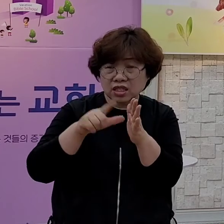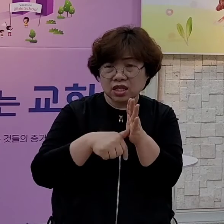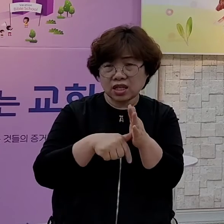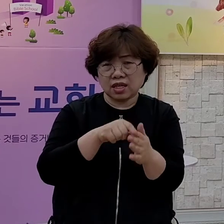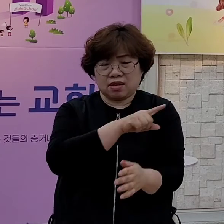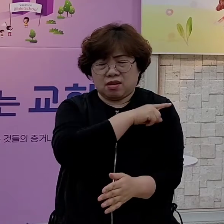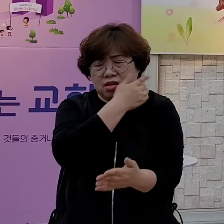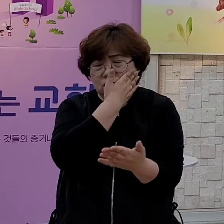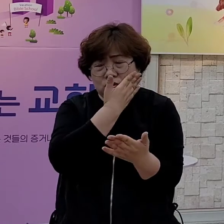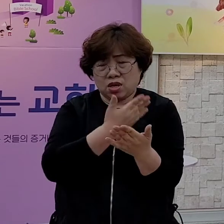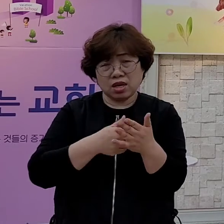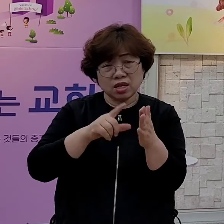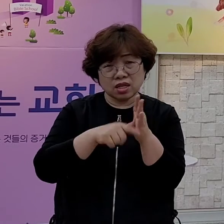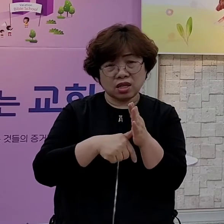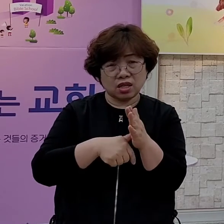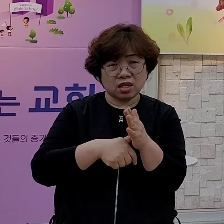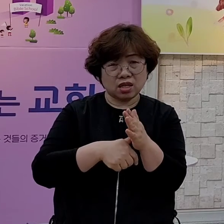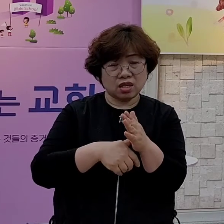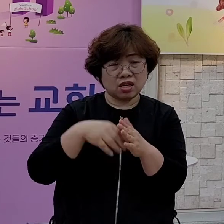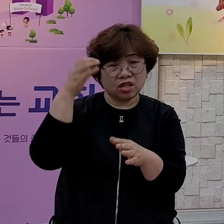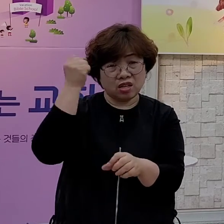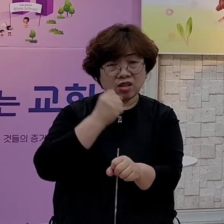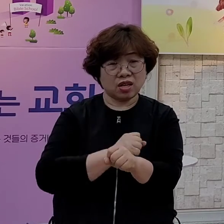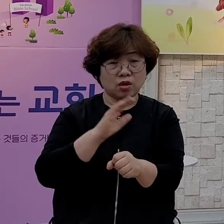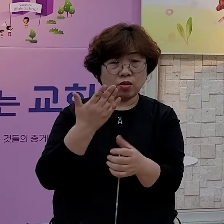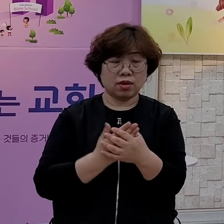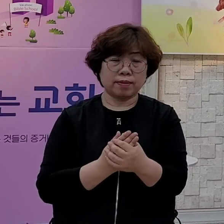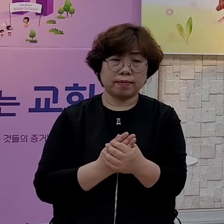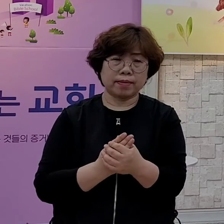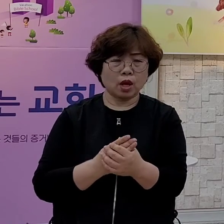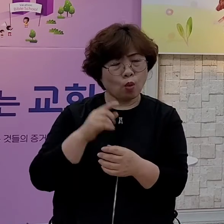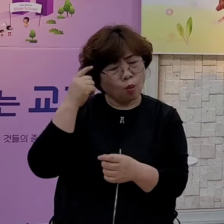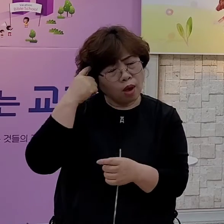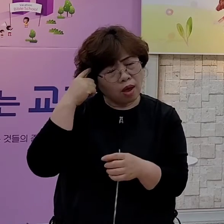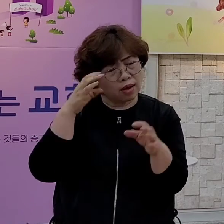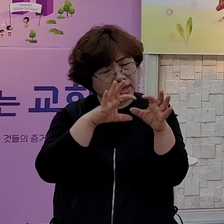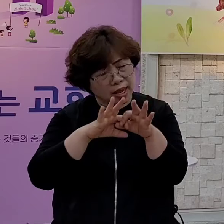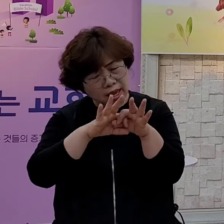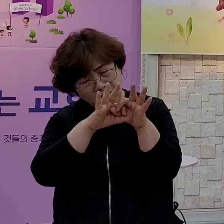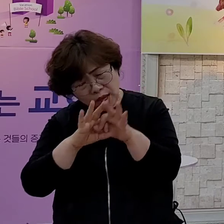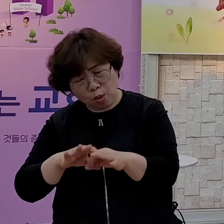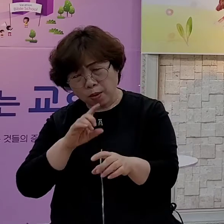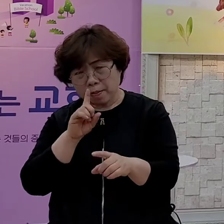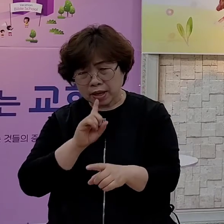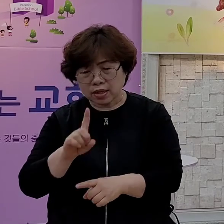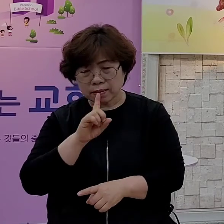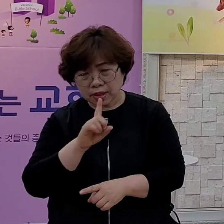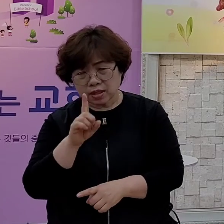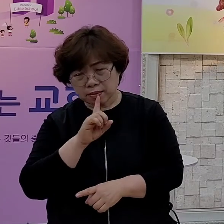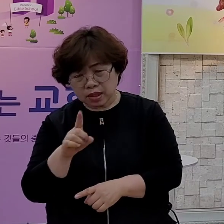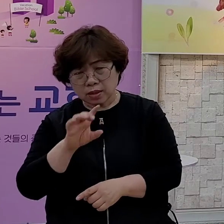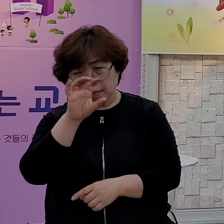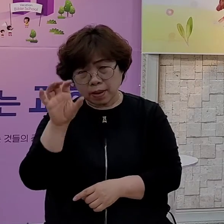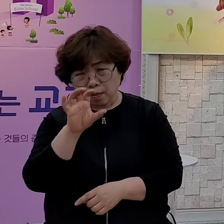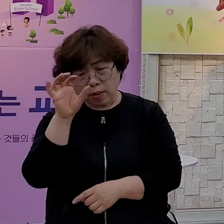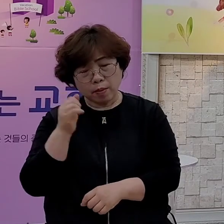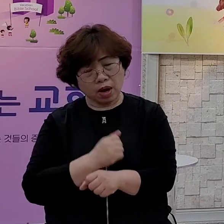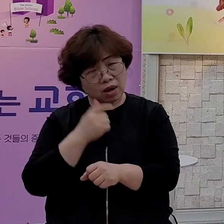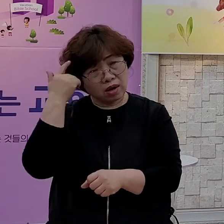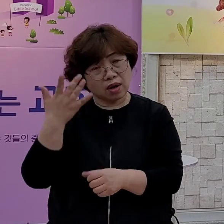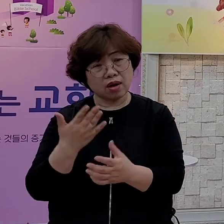여러분, 왜일까요? 오늘 제가 왜 자꾸 말씀, 왜 자꾸 이렇게 말씀을 강조하느냐? 여러분, 18절에